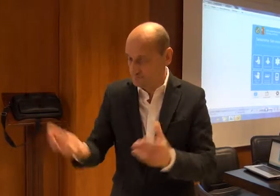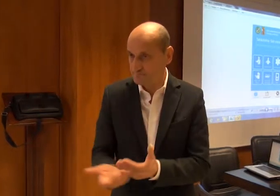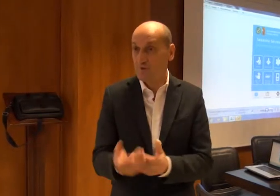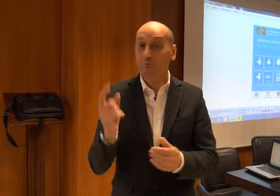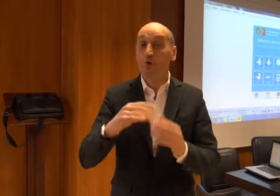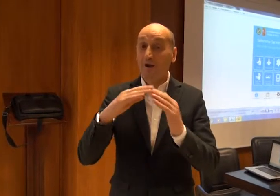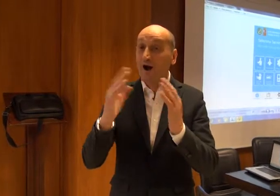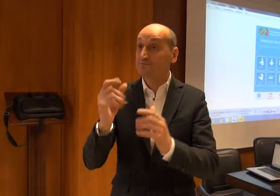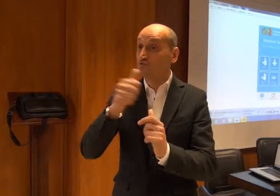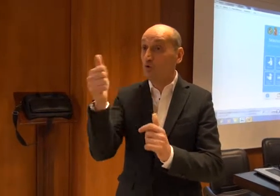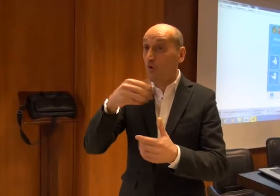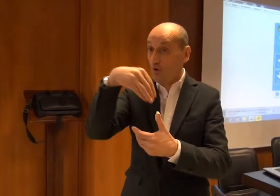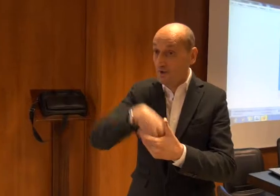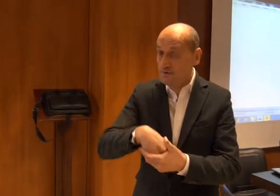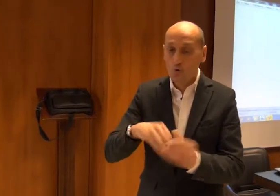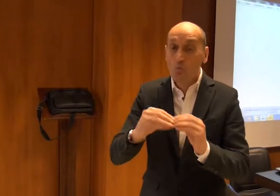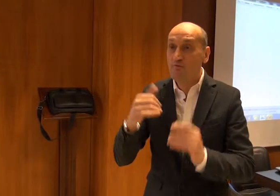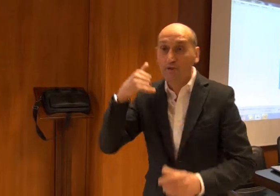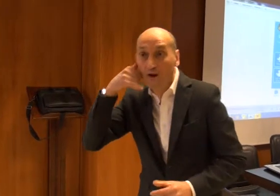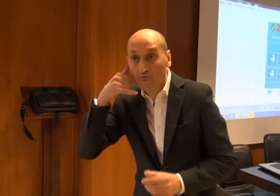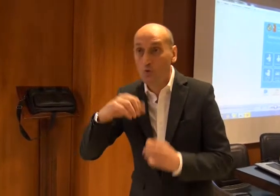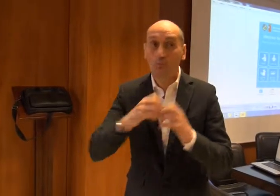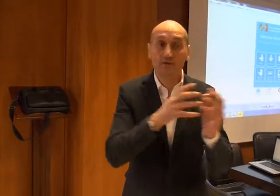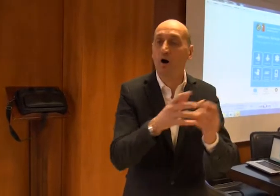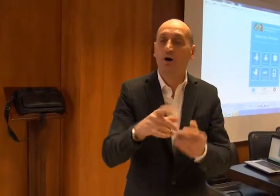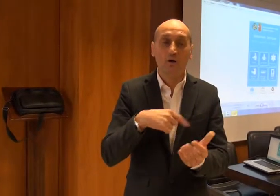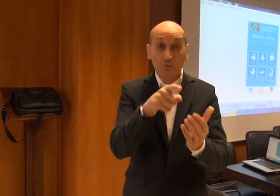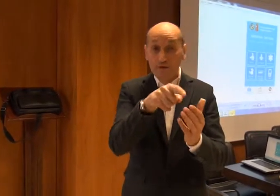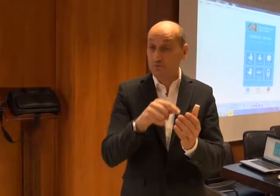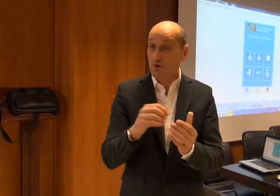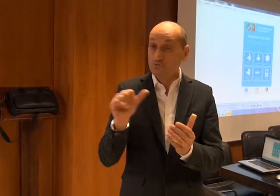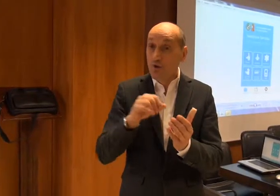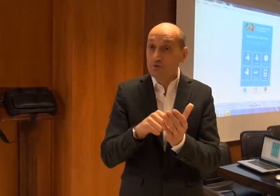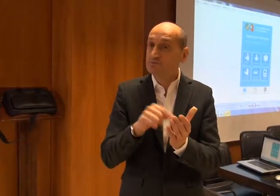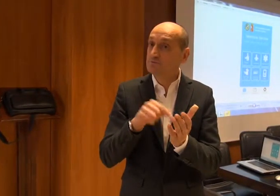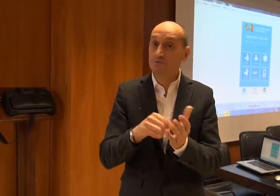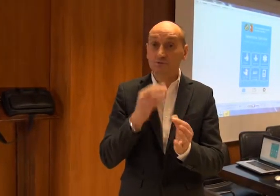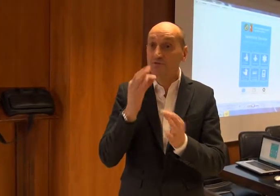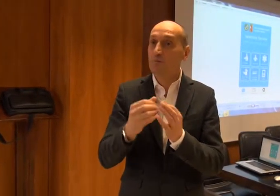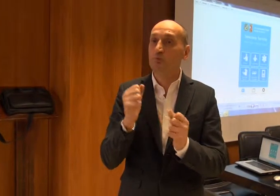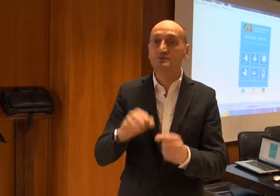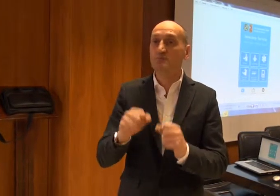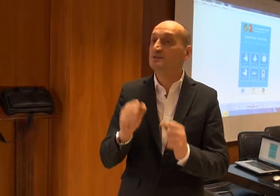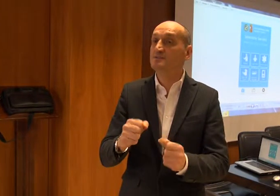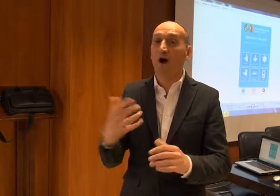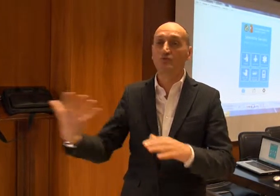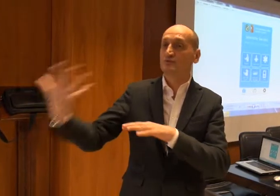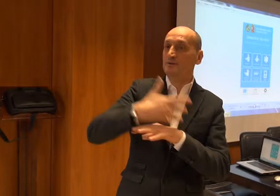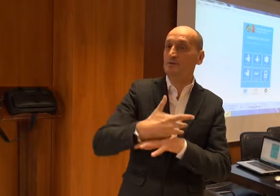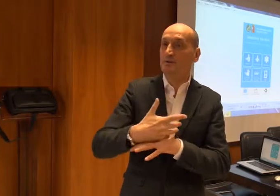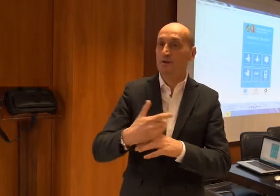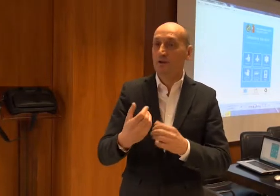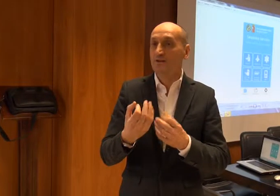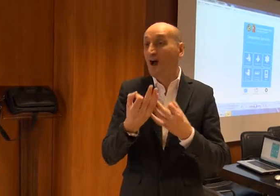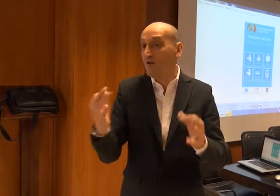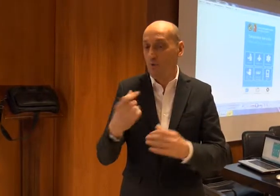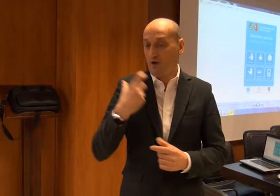di una persona che li aiutasse invece adesso una persona sola sorda in casa